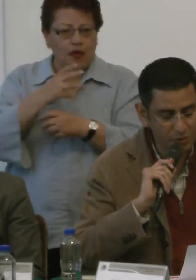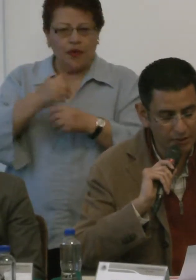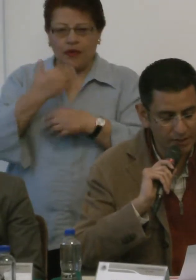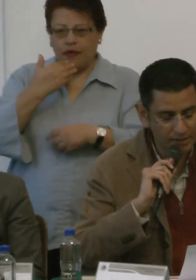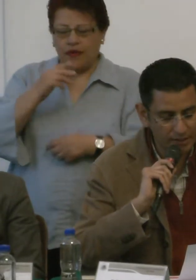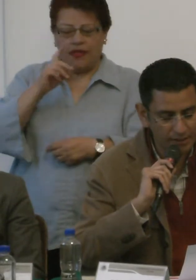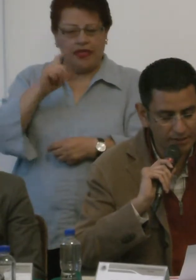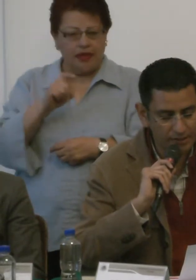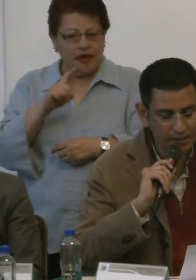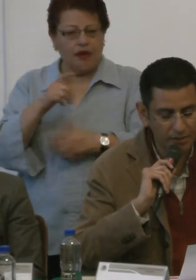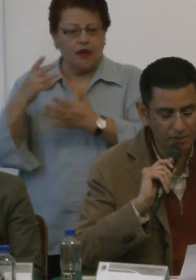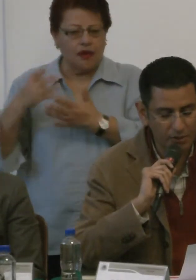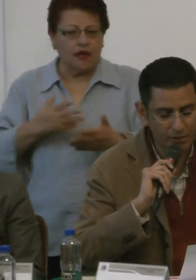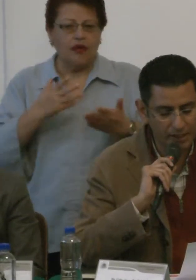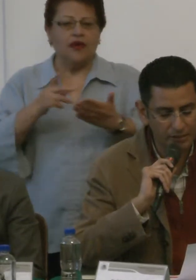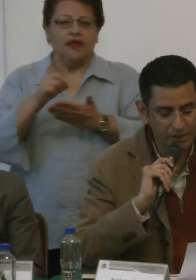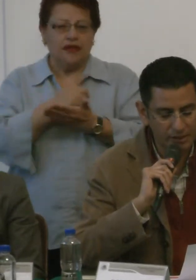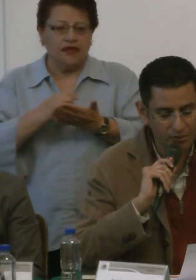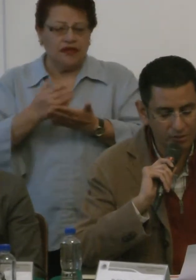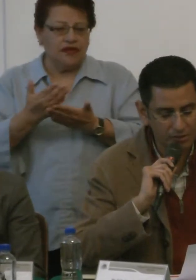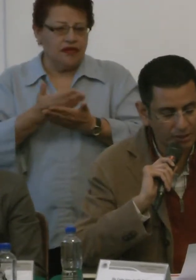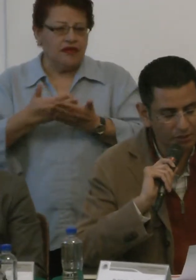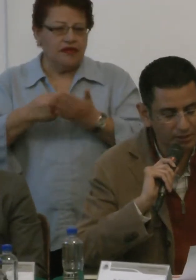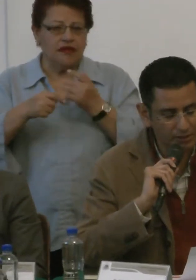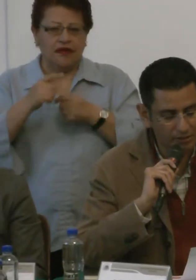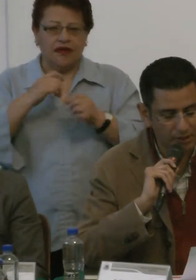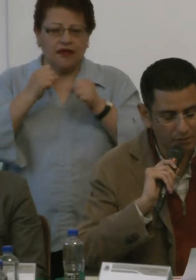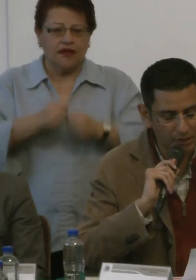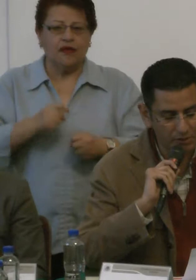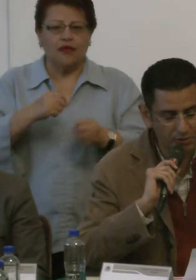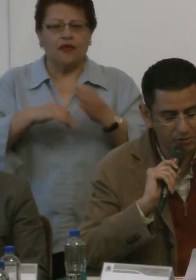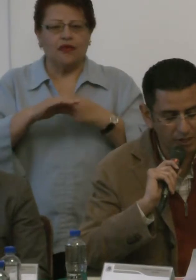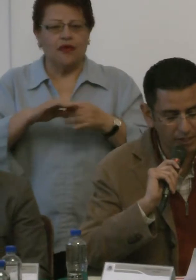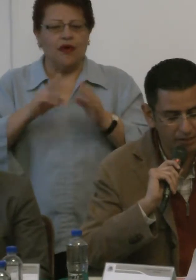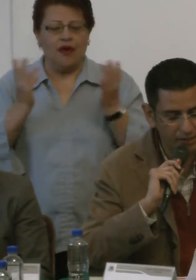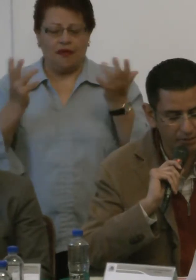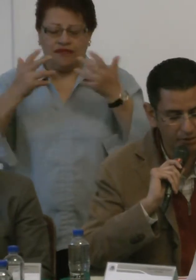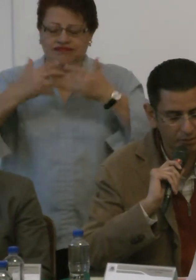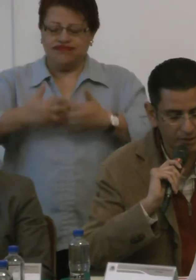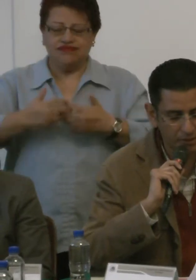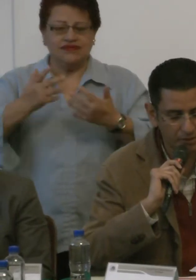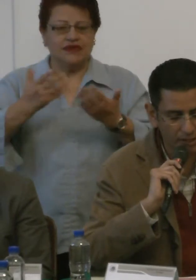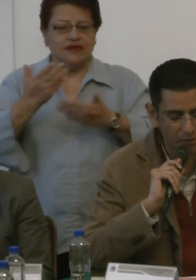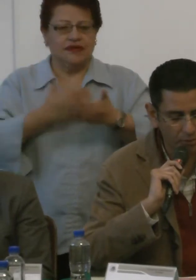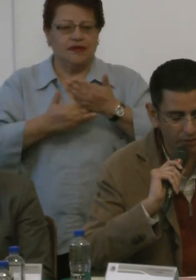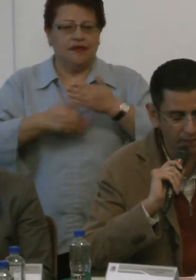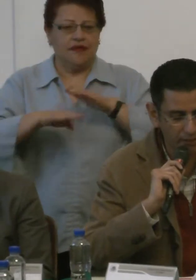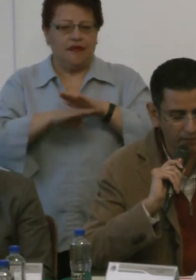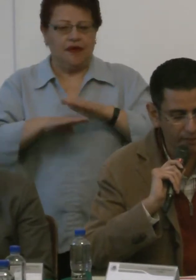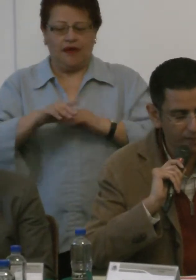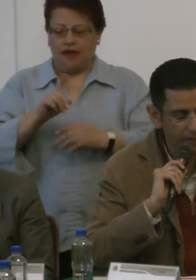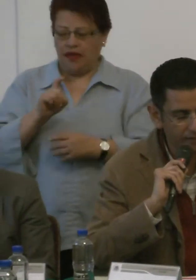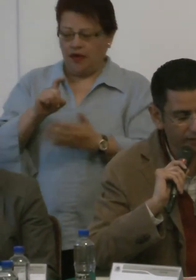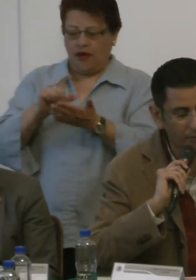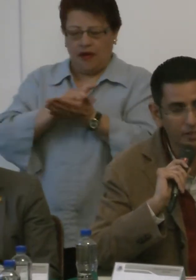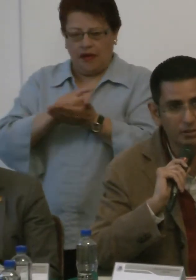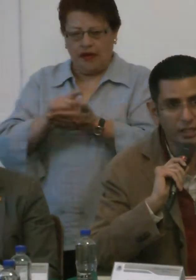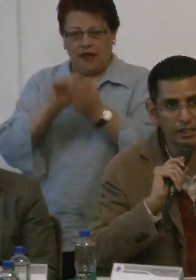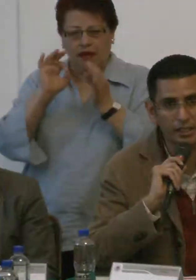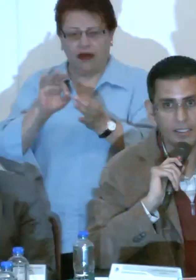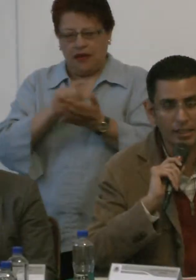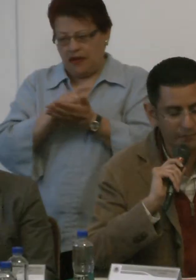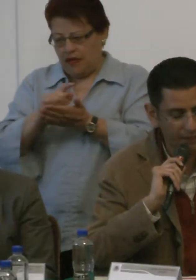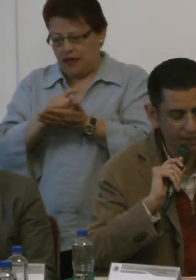tamaño suficiente, diseño y ubicaciones seguros que cuenten con infraestructura y servicios básicos de agua potable,